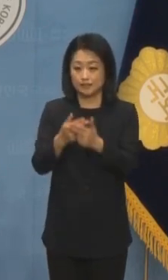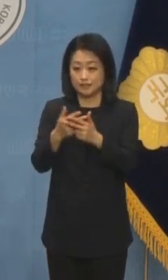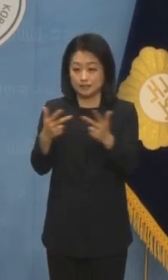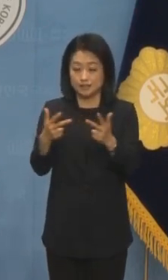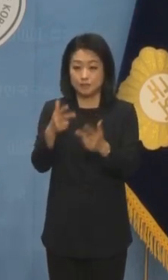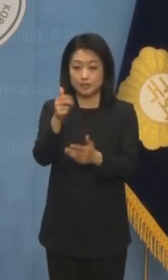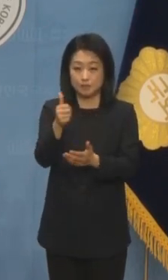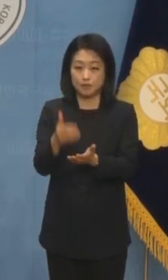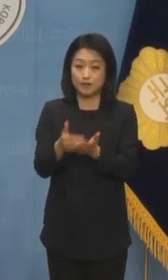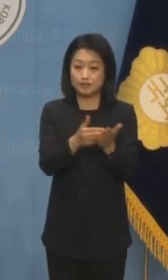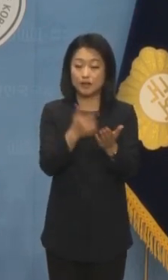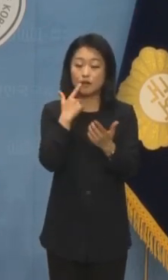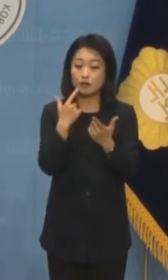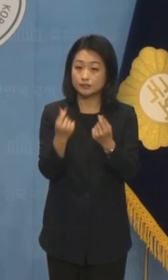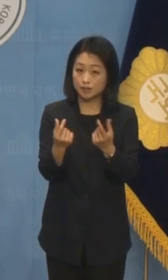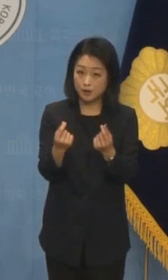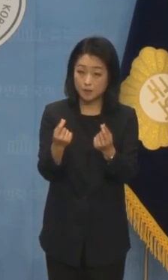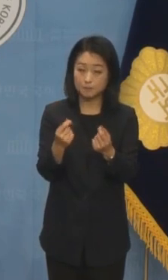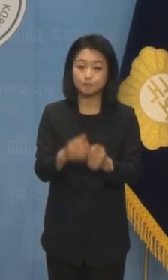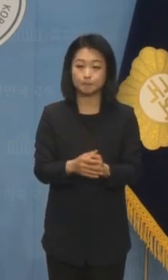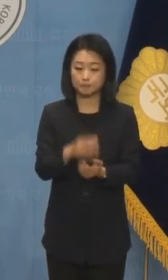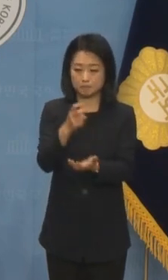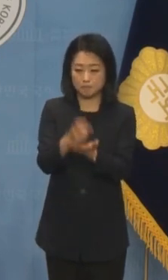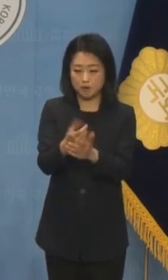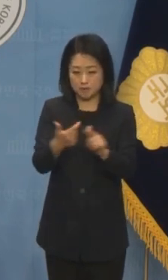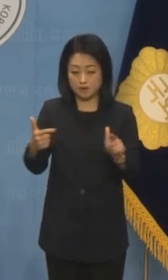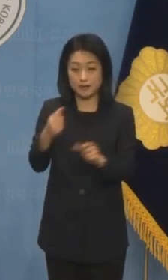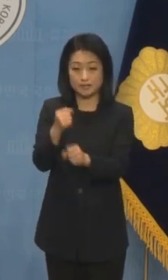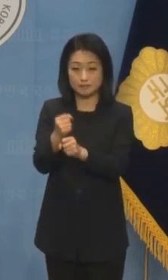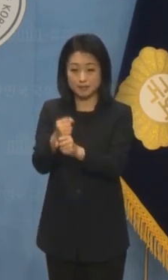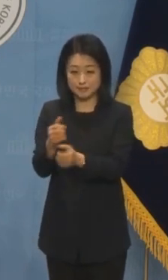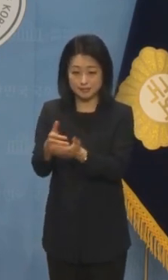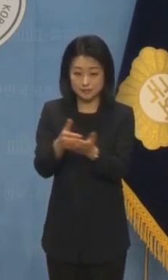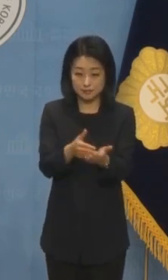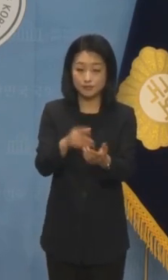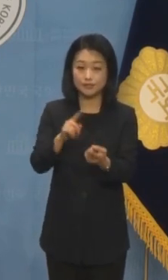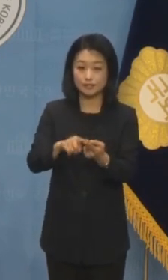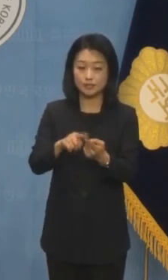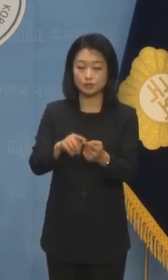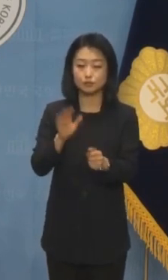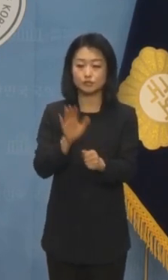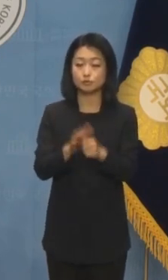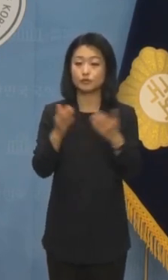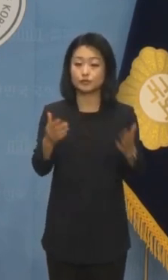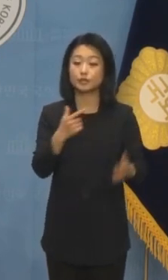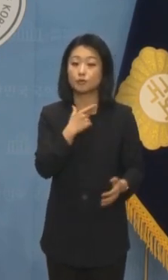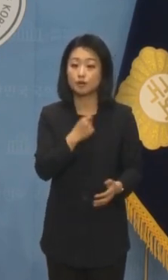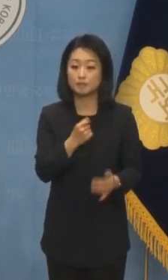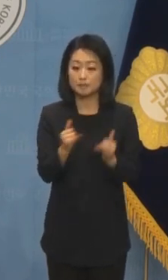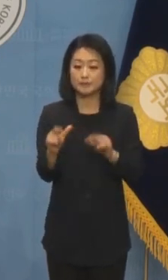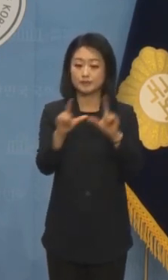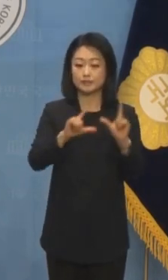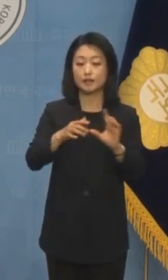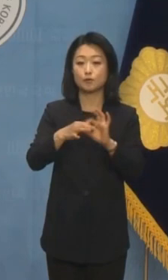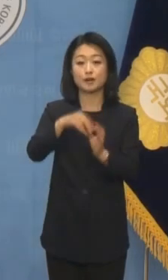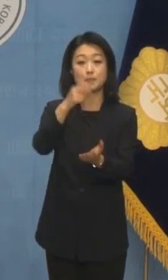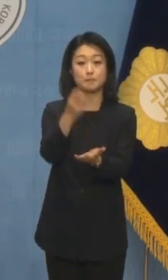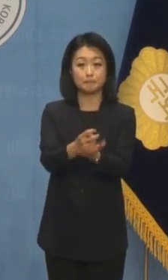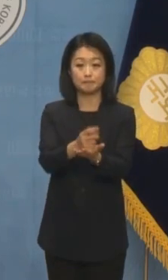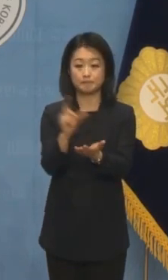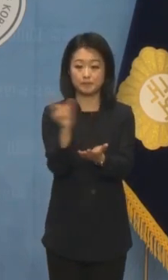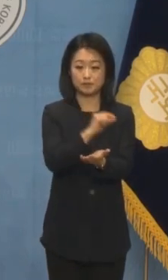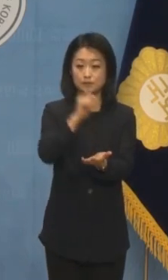등 처분적 법률 입법도 지원하겠습니다. 민생 경제 법안을